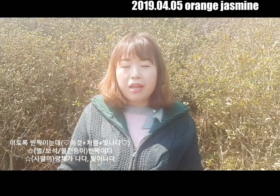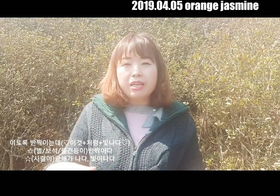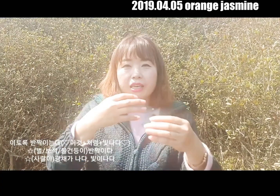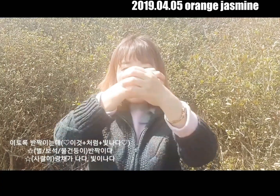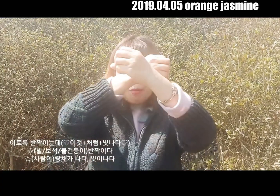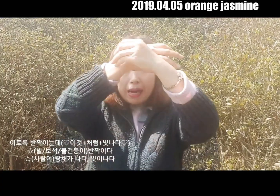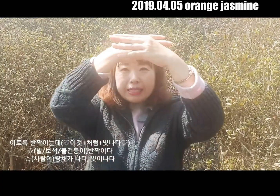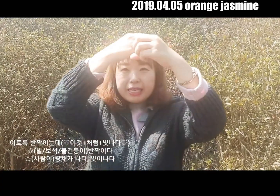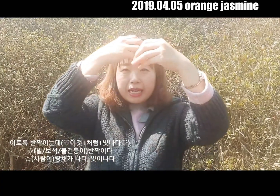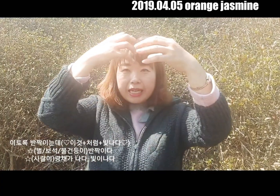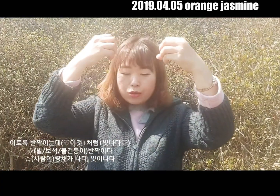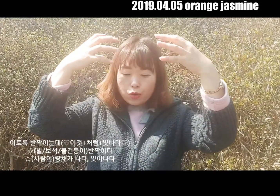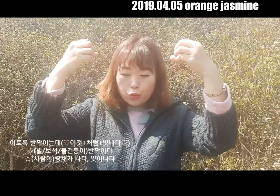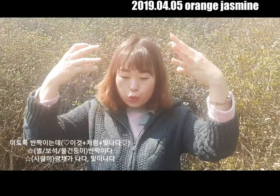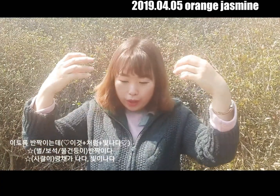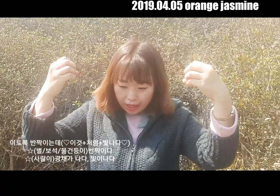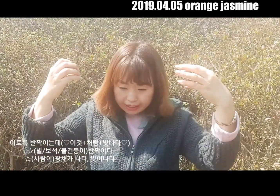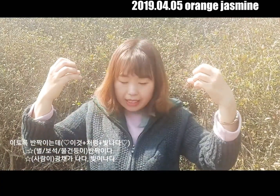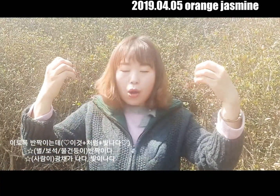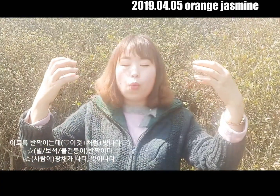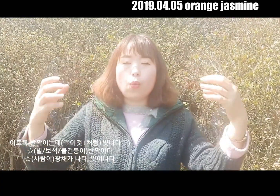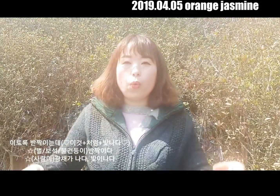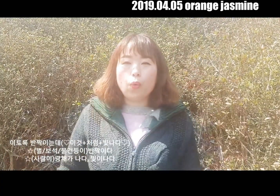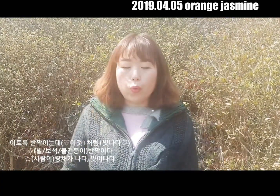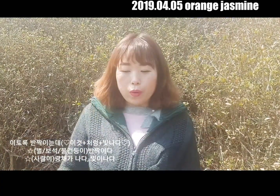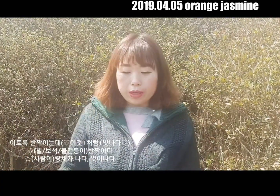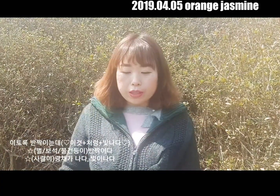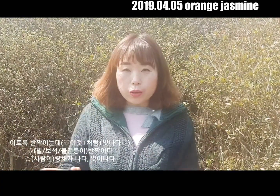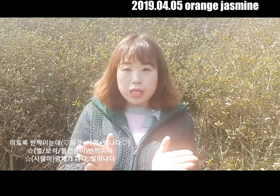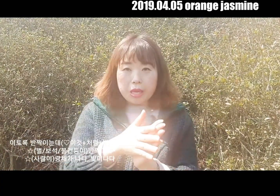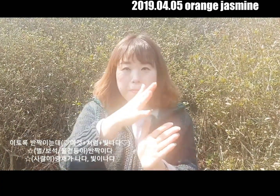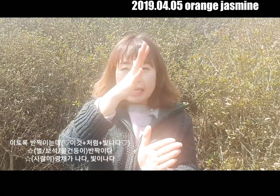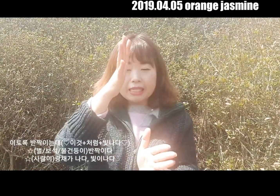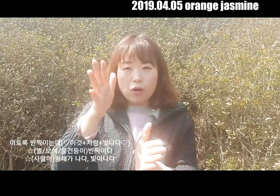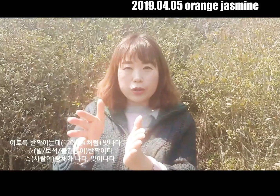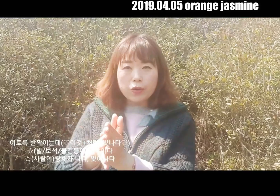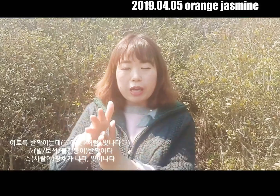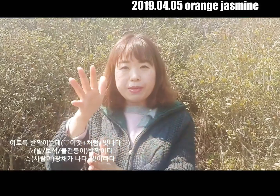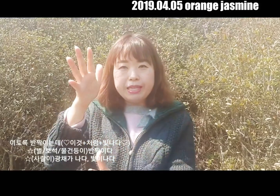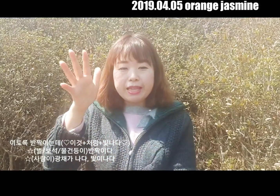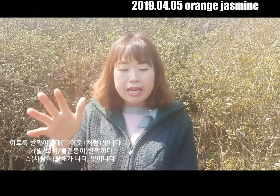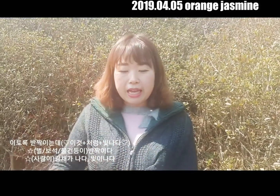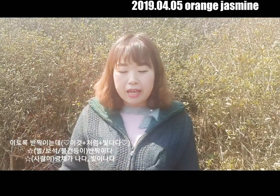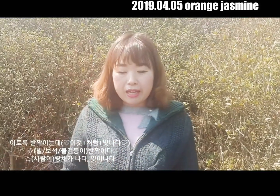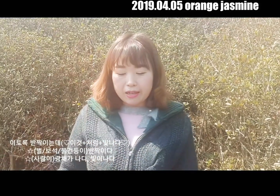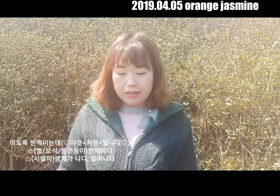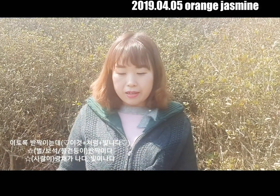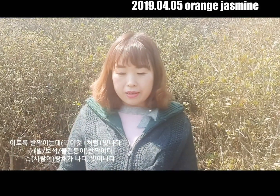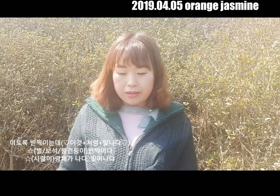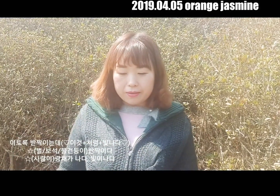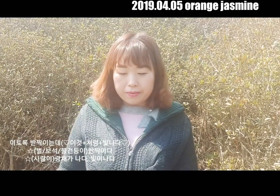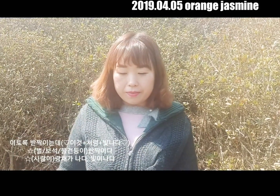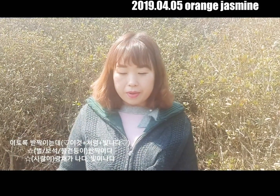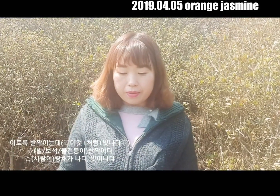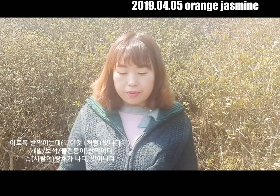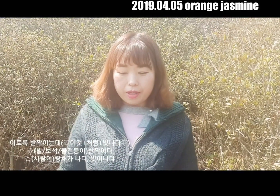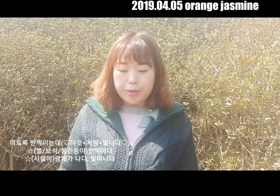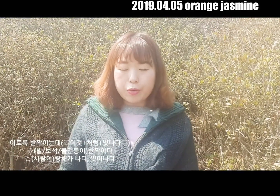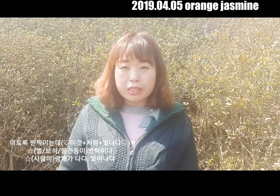반짝반짝이는데, 이 반짝이는 것도 되게 괜찮고, 전 이 반짝 어떤 게 빛나다 의미로